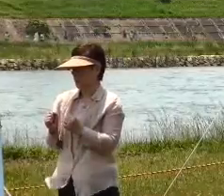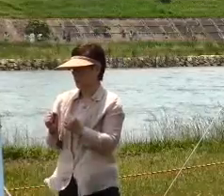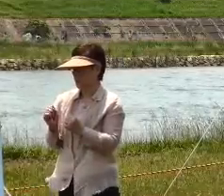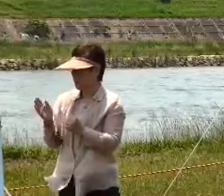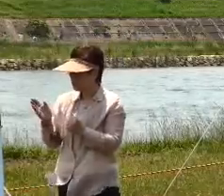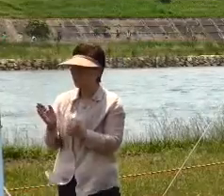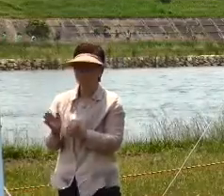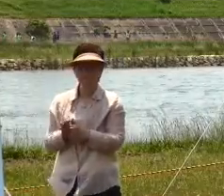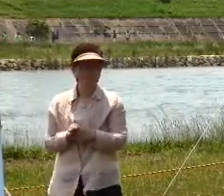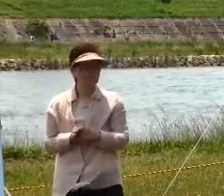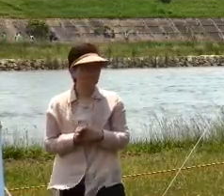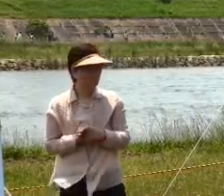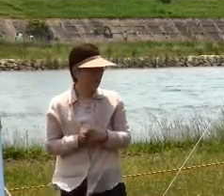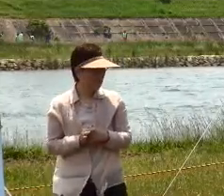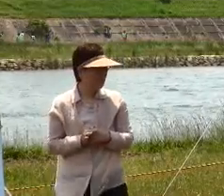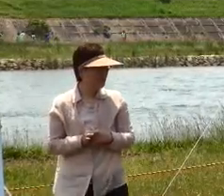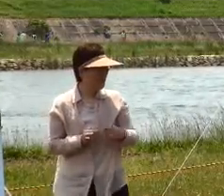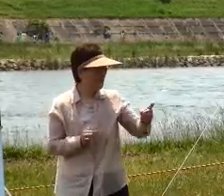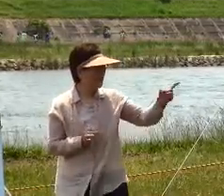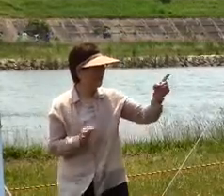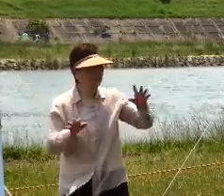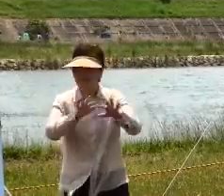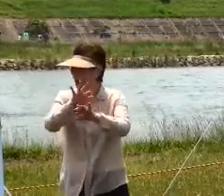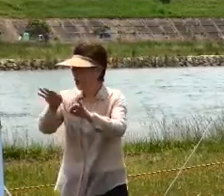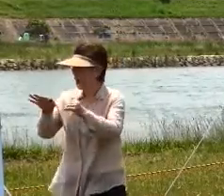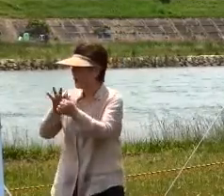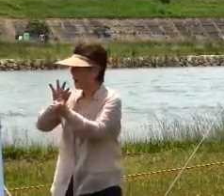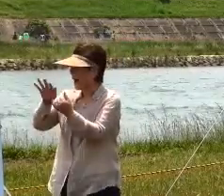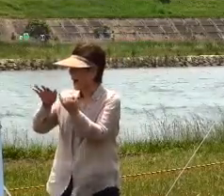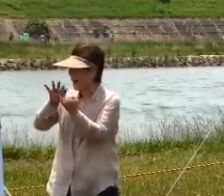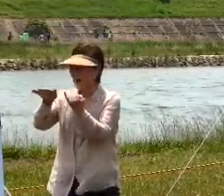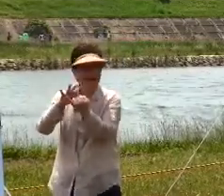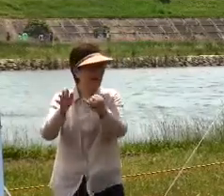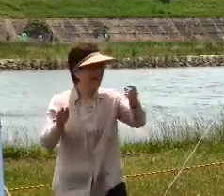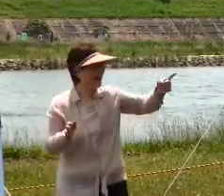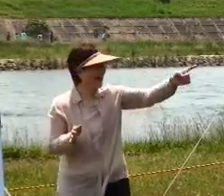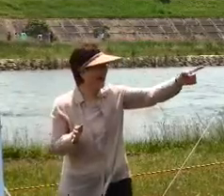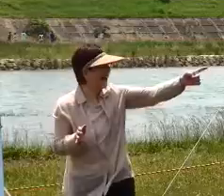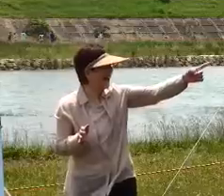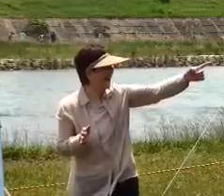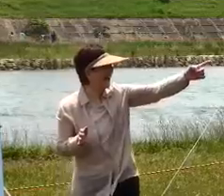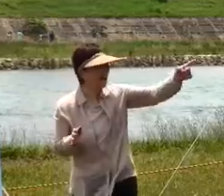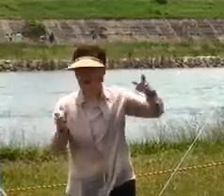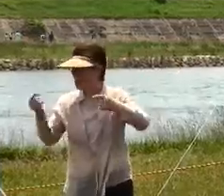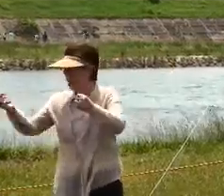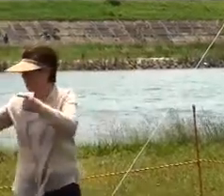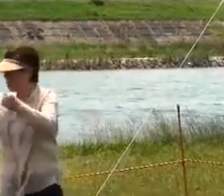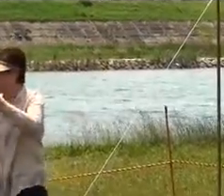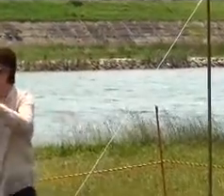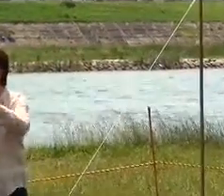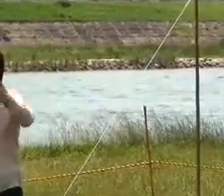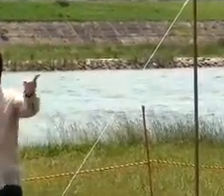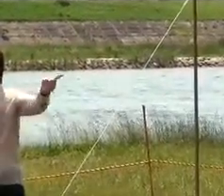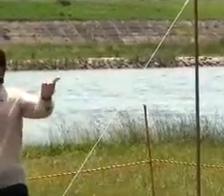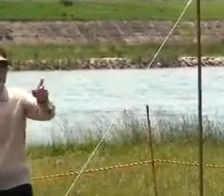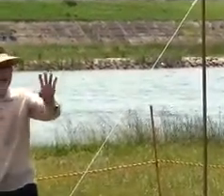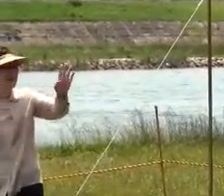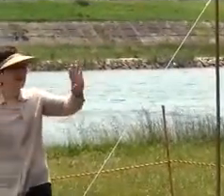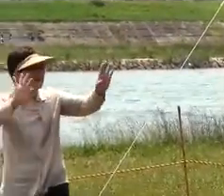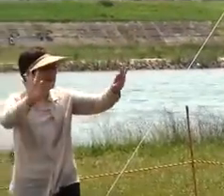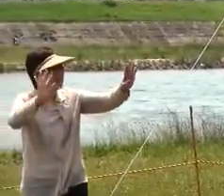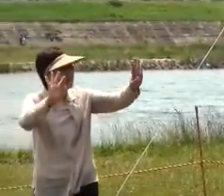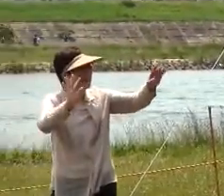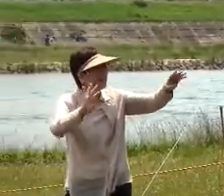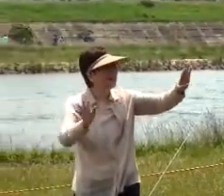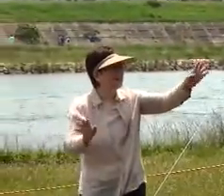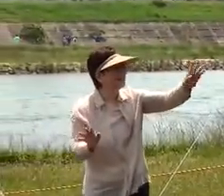かわいいね。はい。よいしょ。はい、こういう状態ね。イエーイ。さ